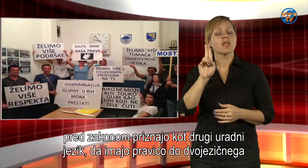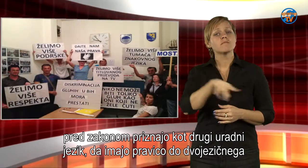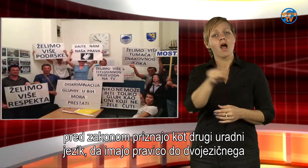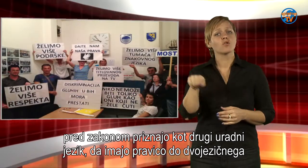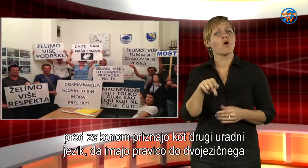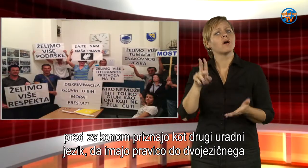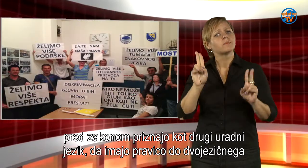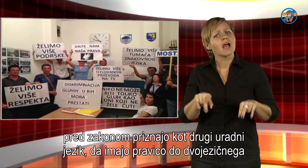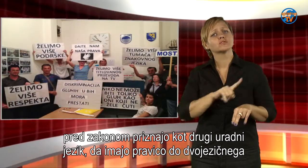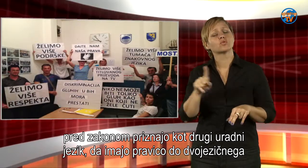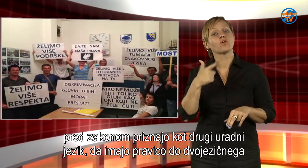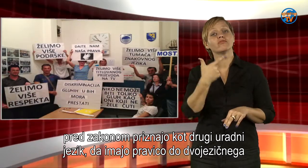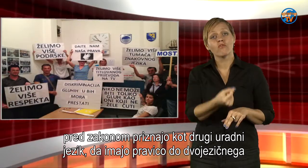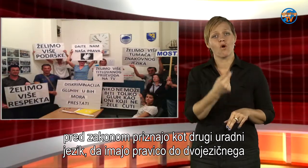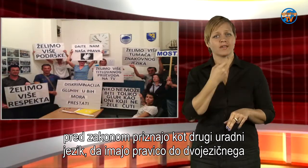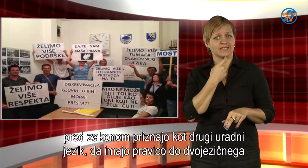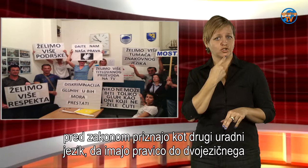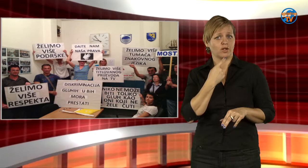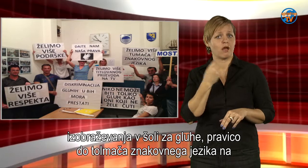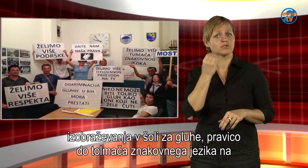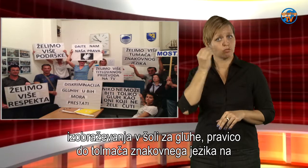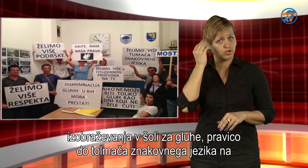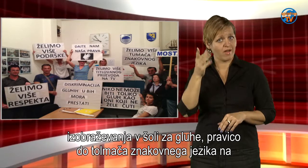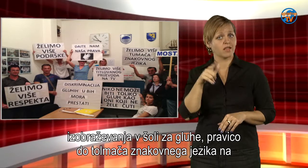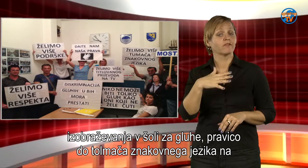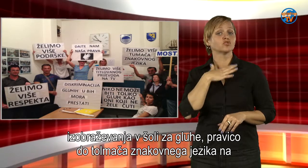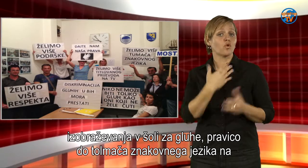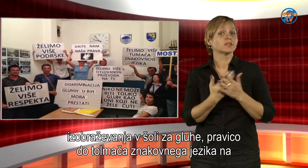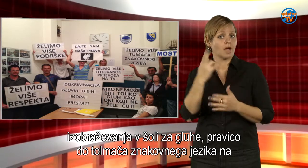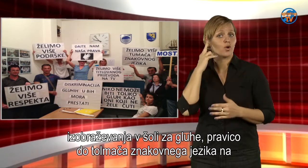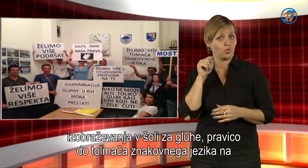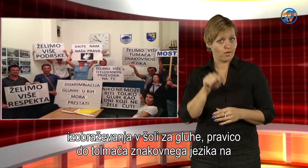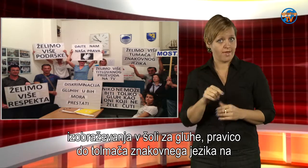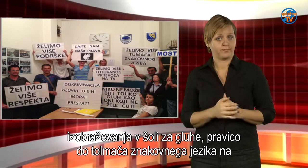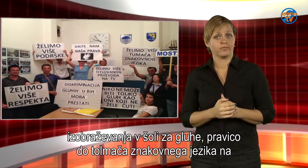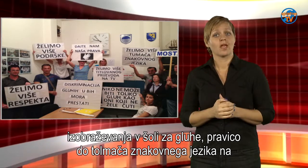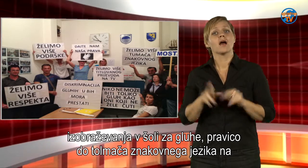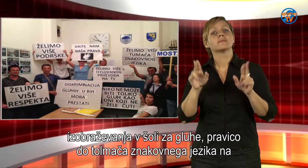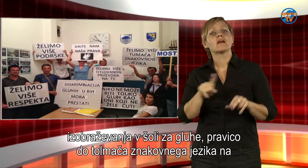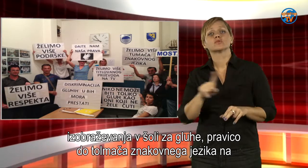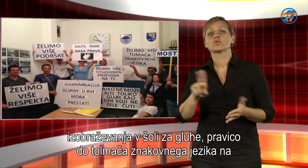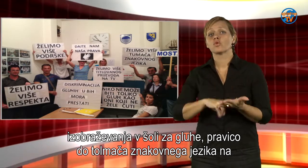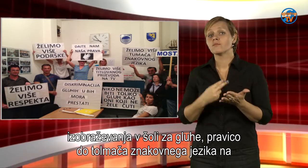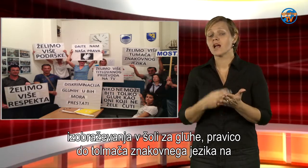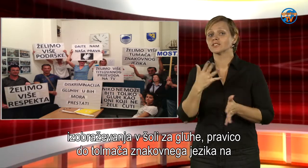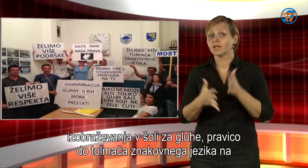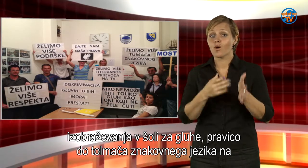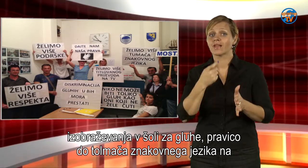dvojezičnega izobraževanja v šoli za gluhe, pravico do tolmača znakovnega jezika na fakultetah, na seminarjih in